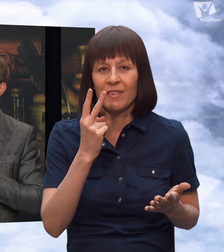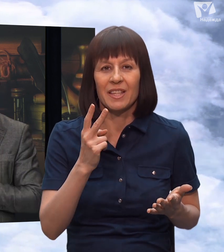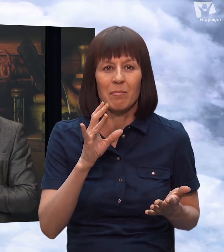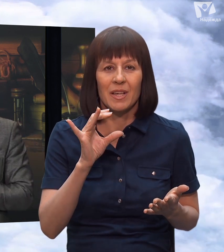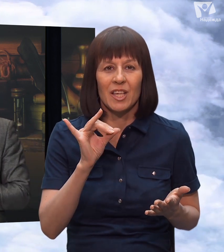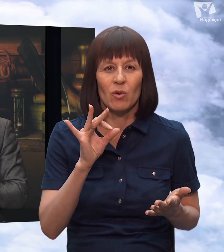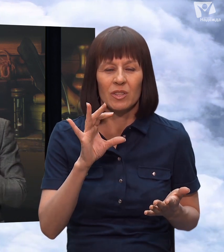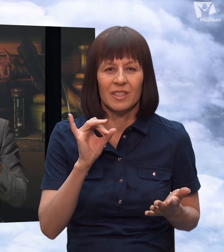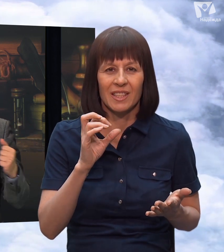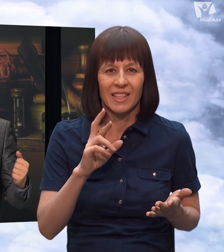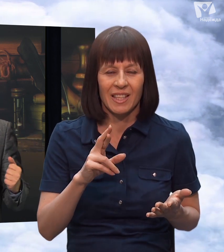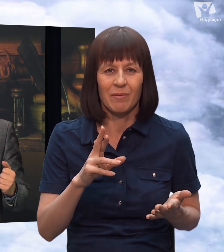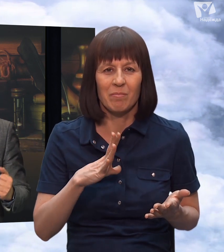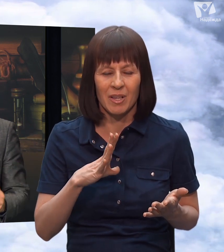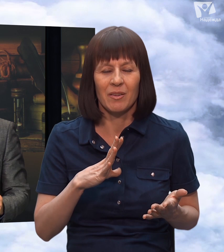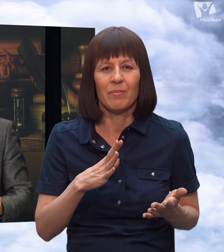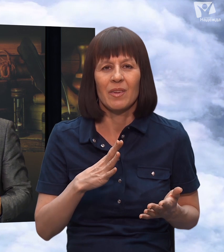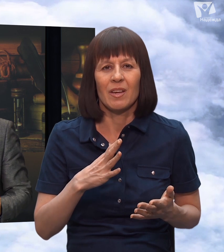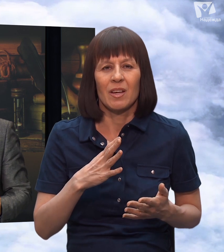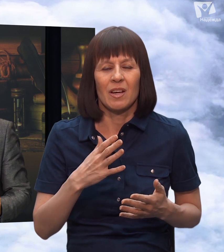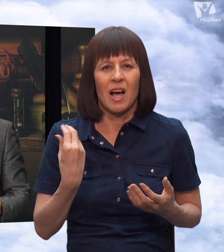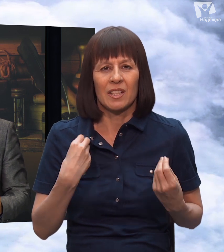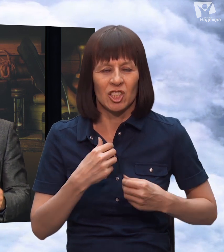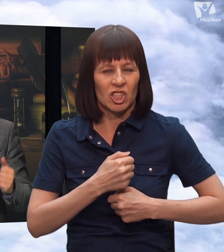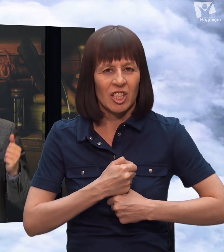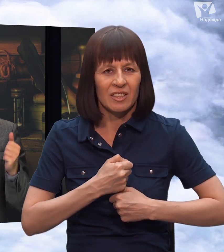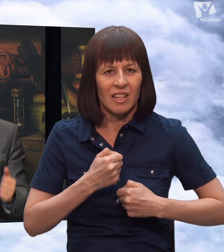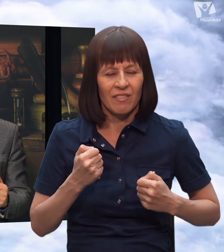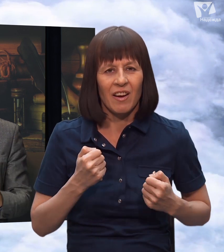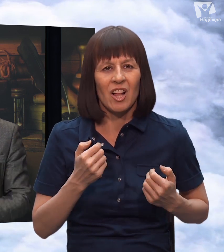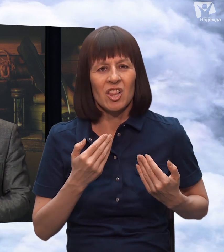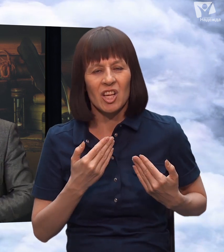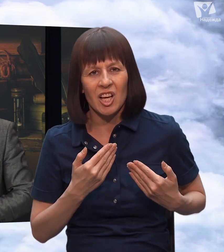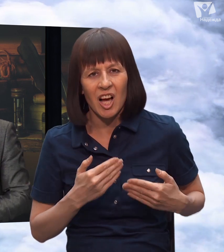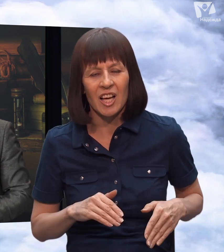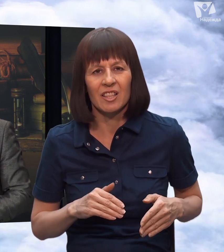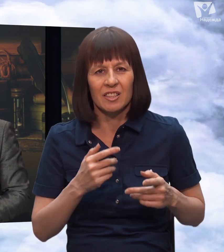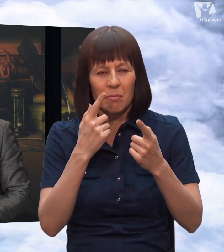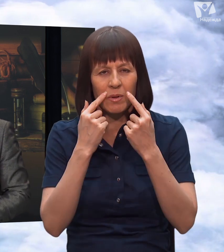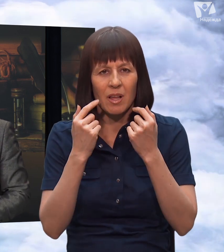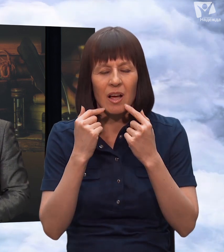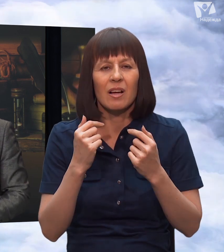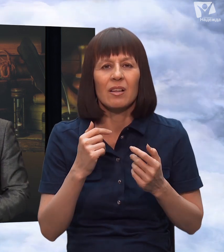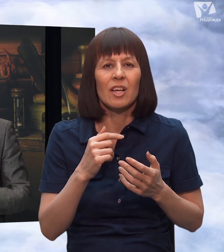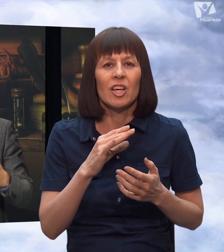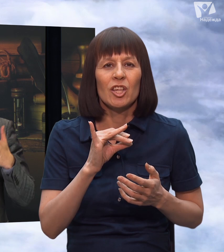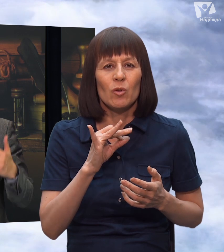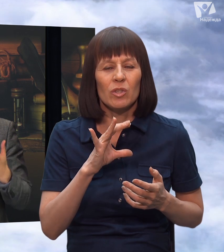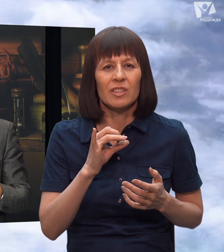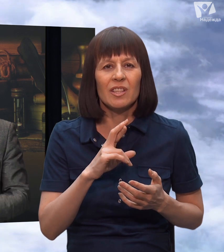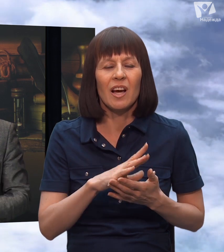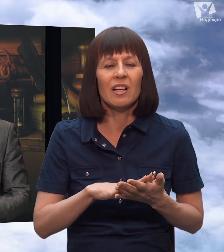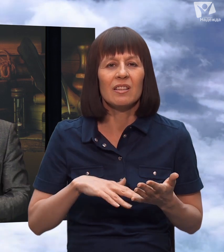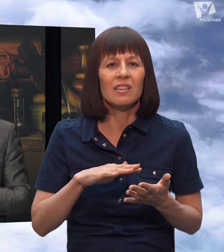ограничился тем что он просто разорвал свои одежды и кайся там про happy он еще